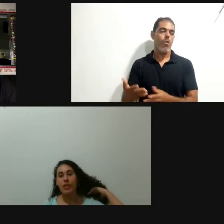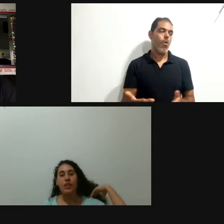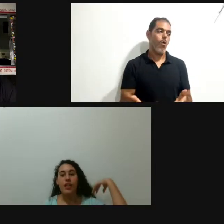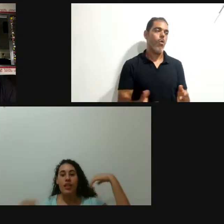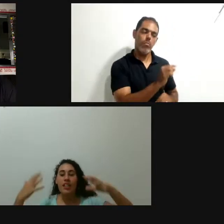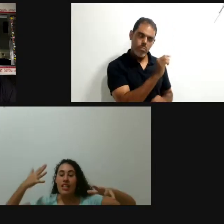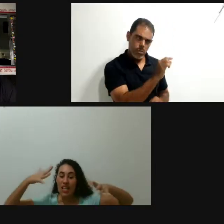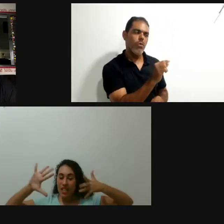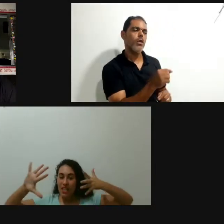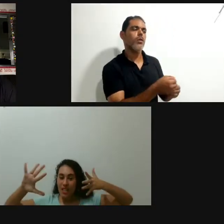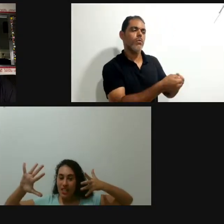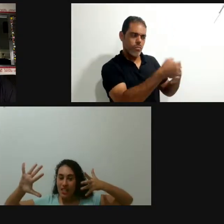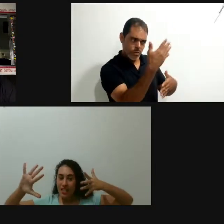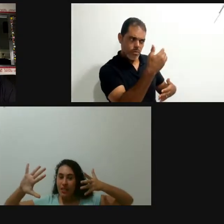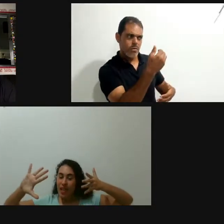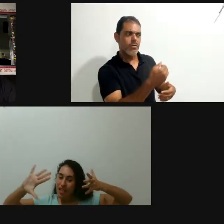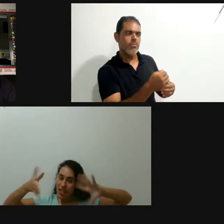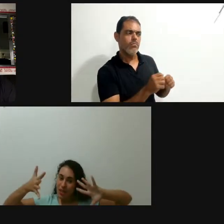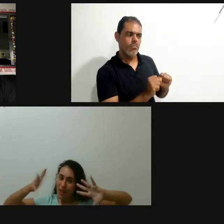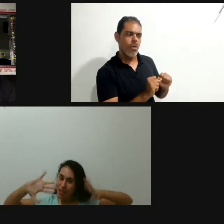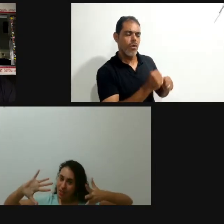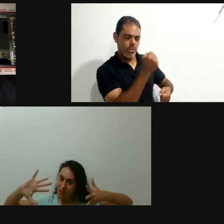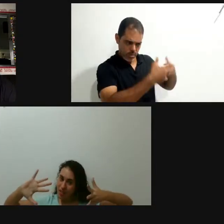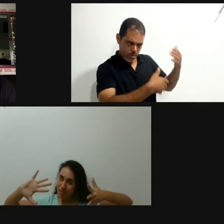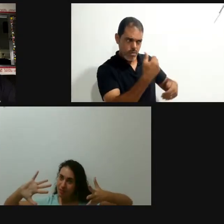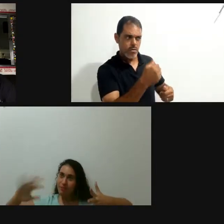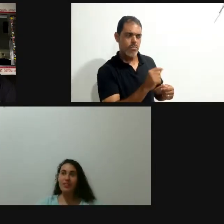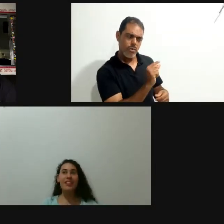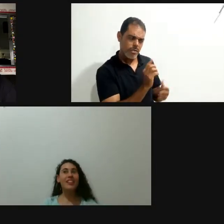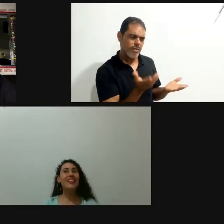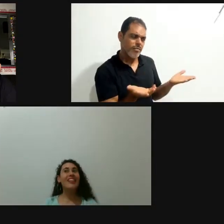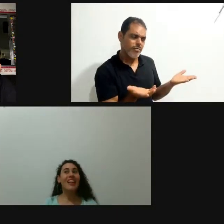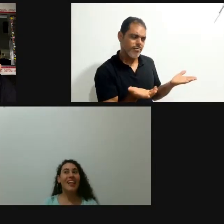válida. E na estimativa,